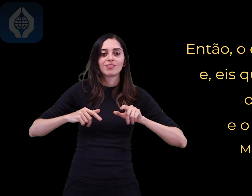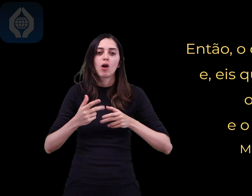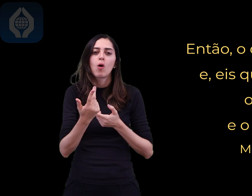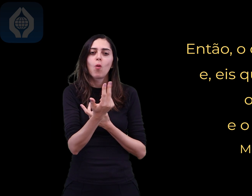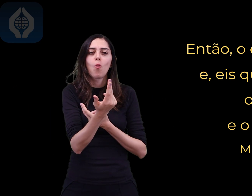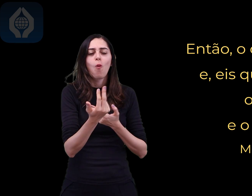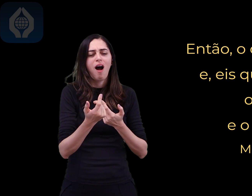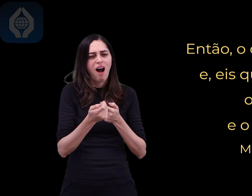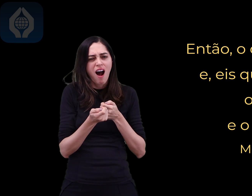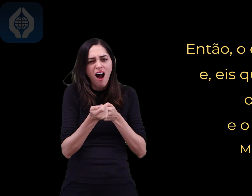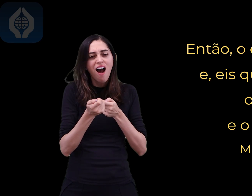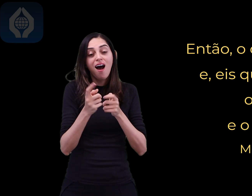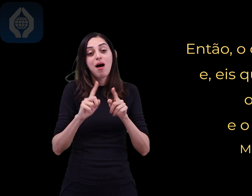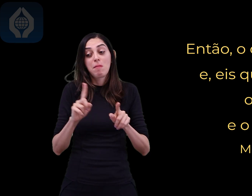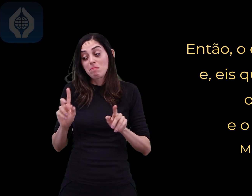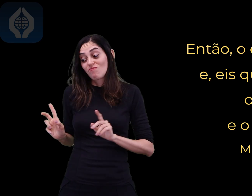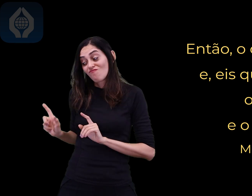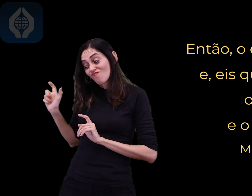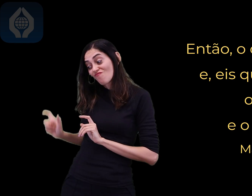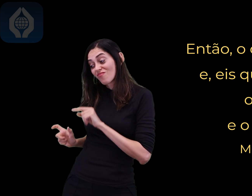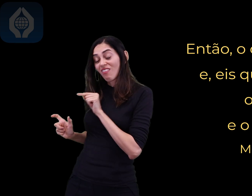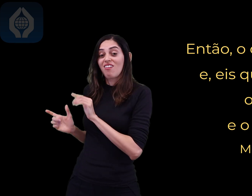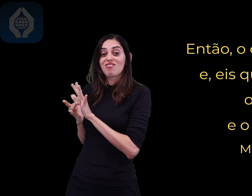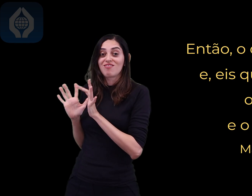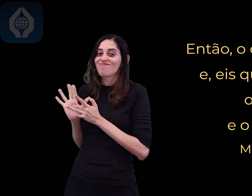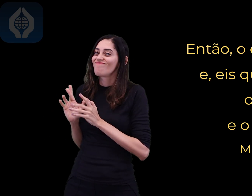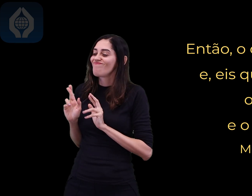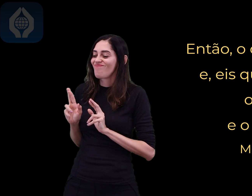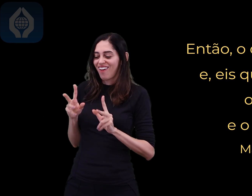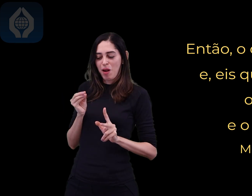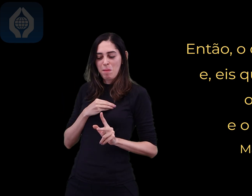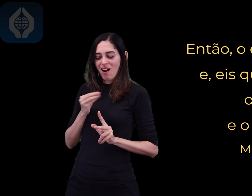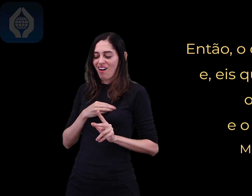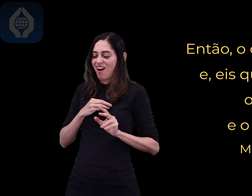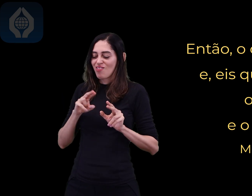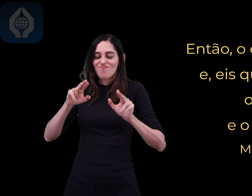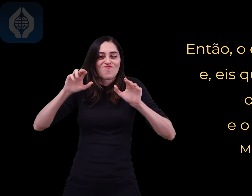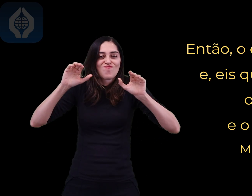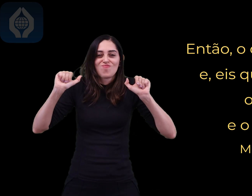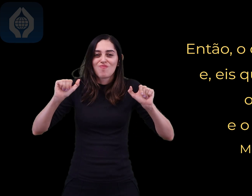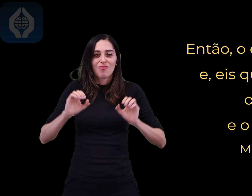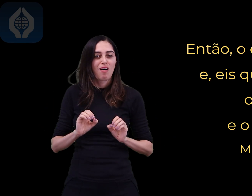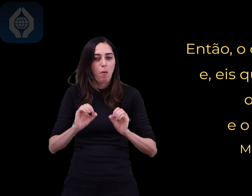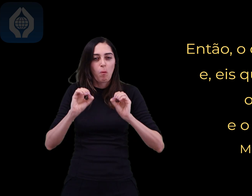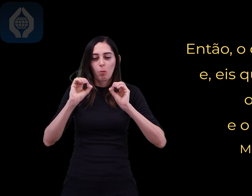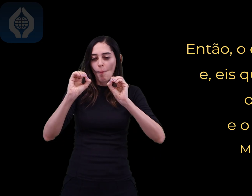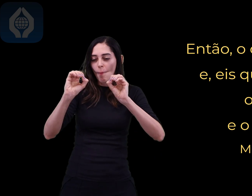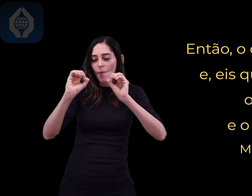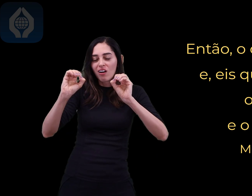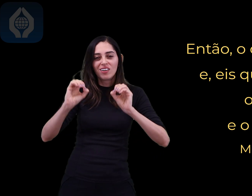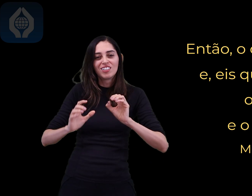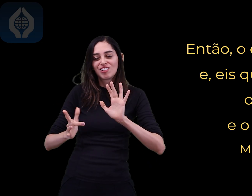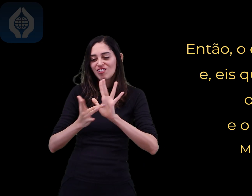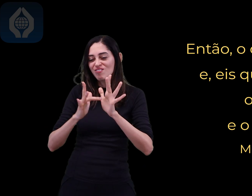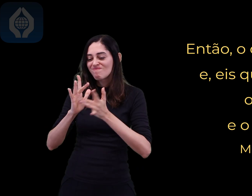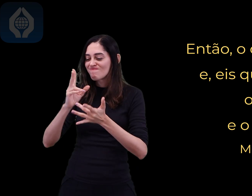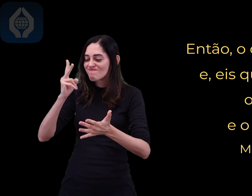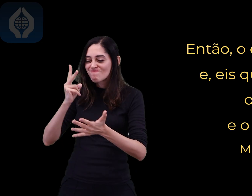Mas Jesus não fez coisa alguma que Satanás mandou. Jesus sempre fazia tudo que